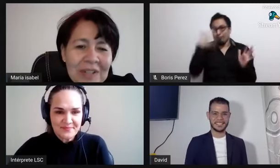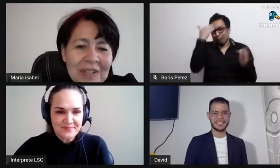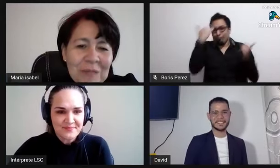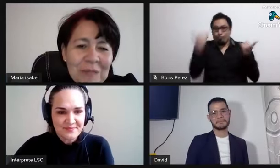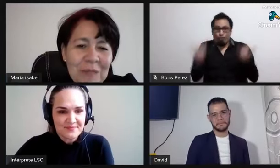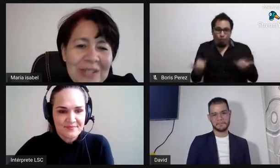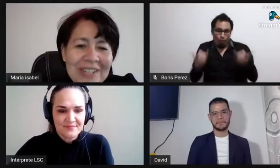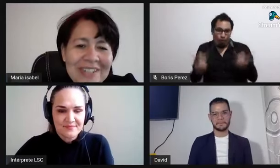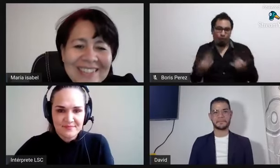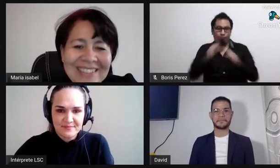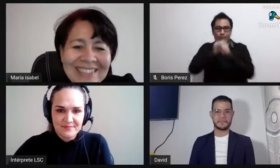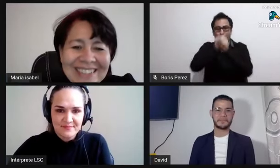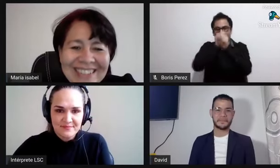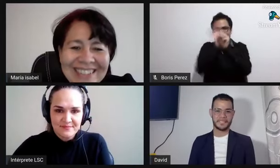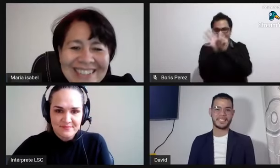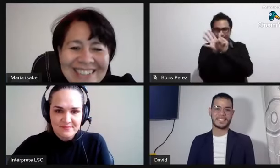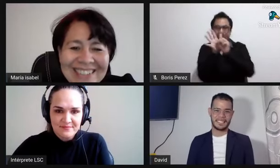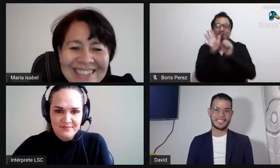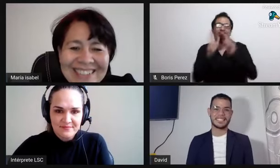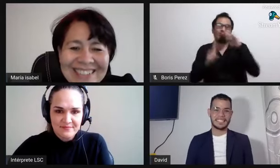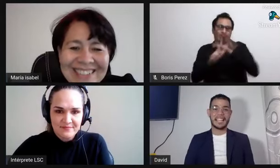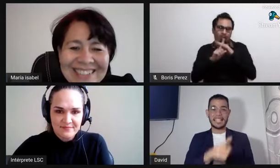Bueno, muy bien.